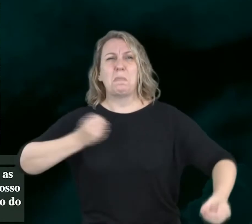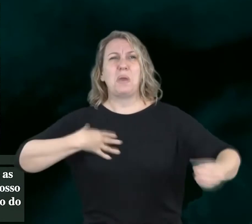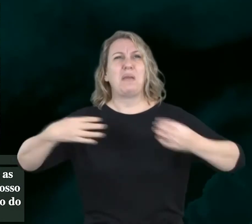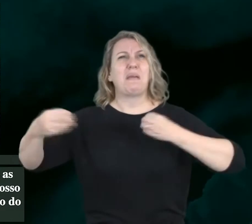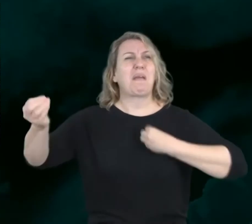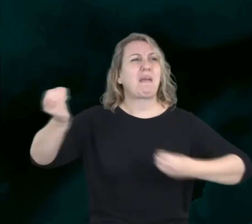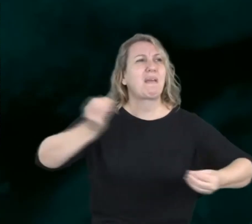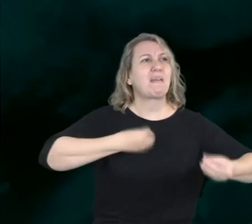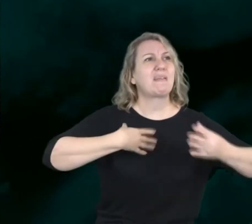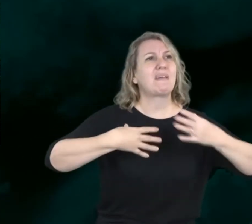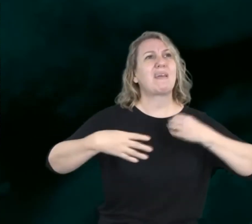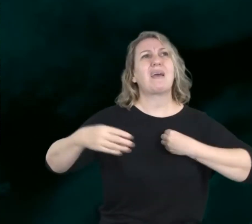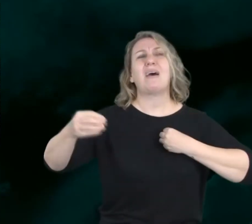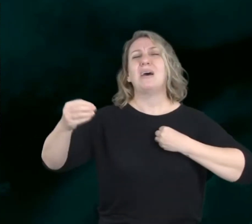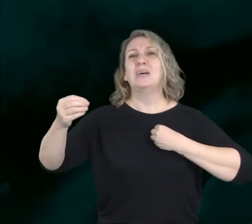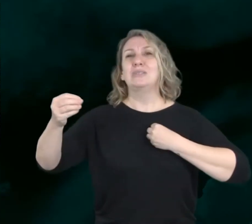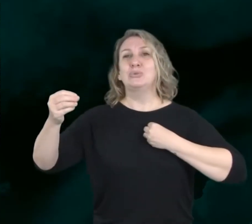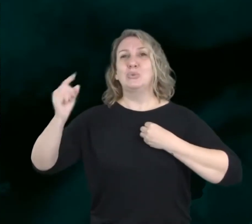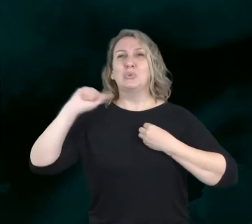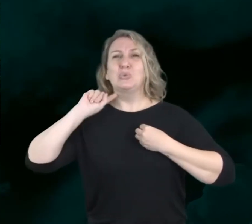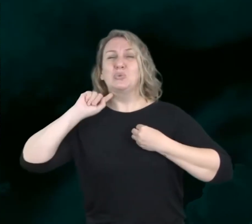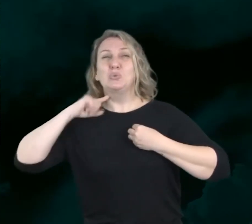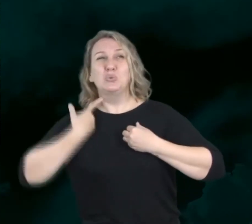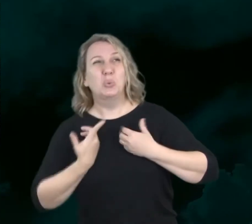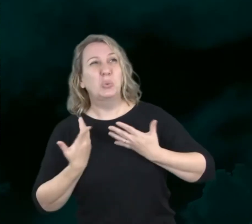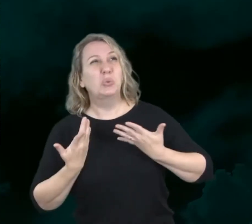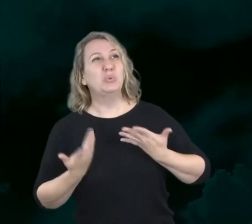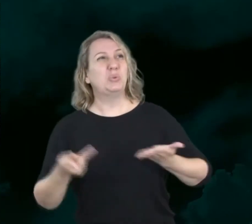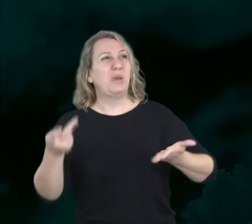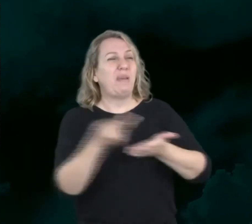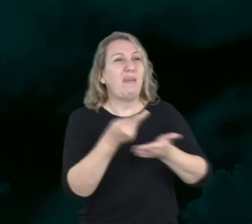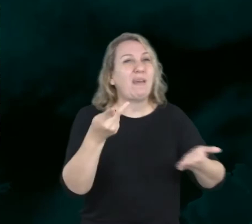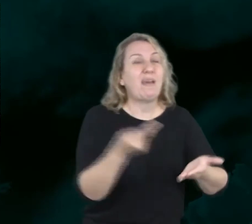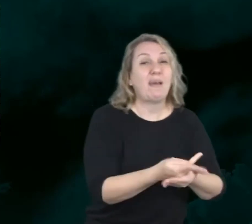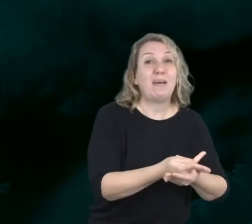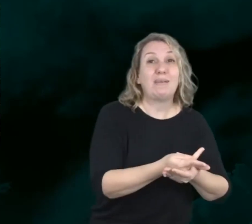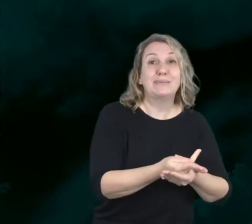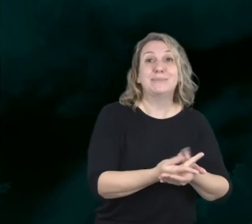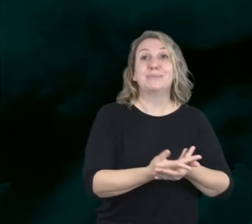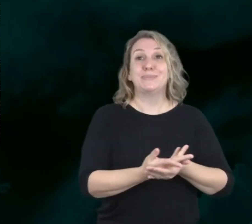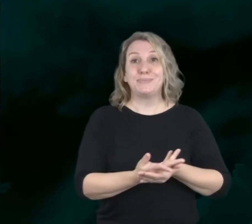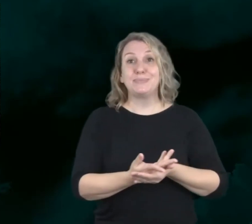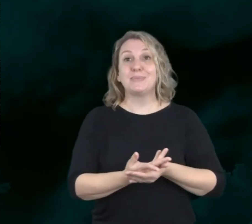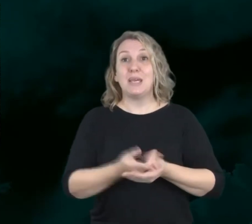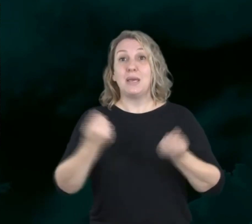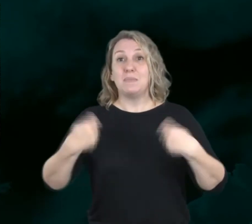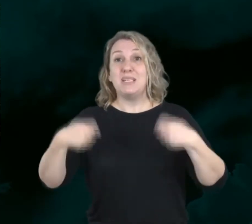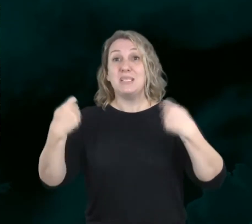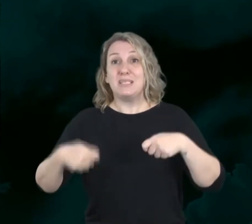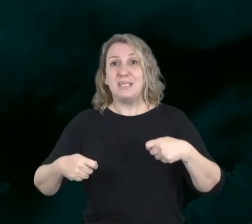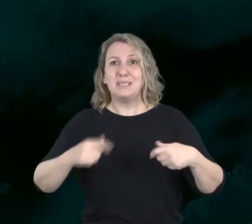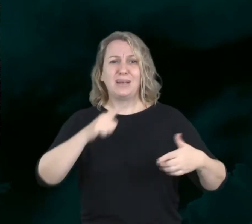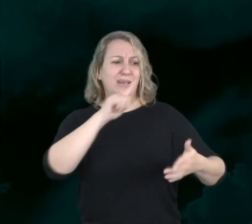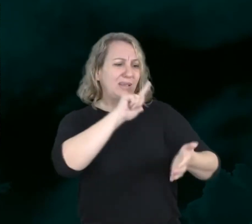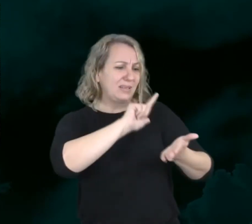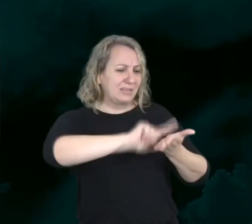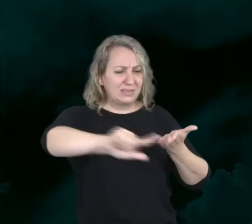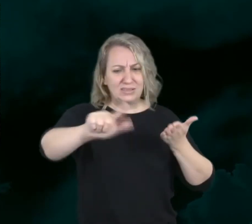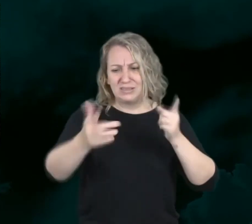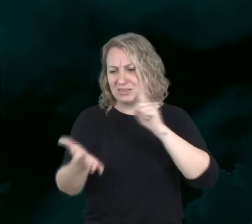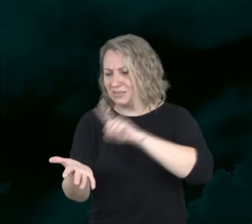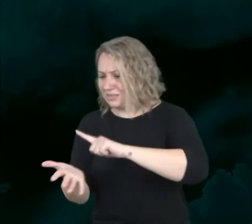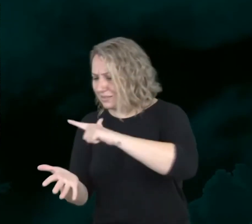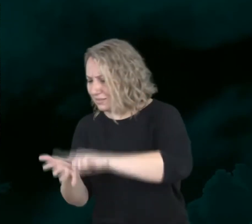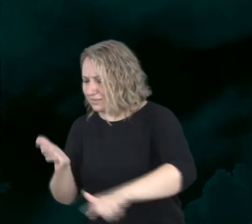poder receber você completamente. Mas aí só falta uma coisa: o seu corpo ainda é material, o seu corpo ainda é terreno,